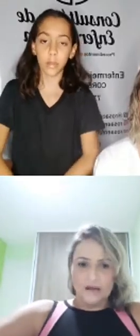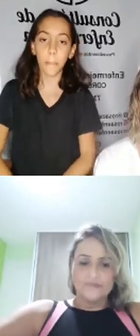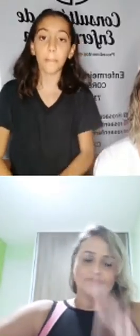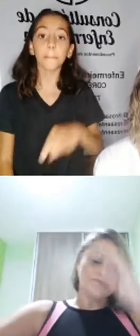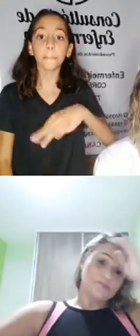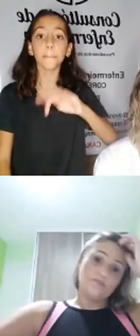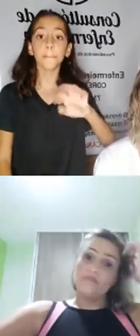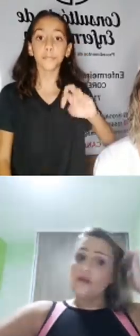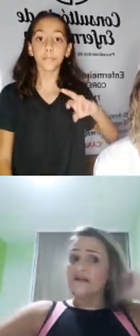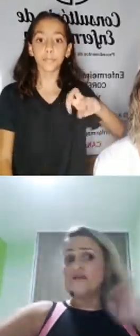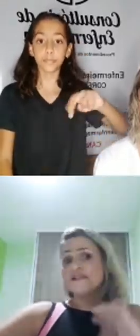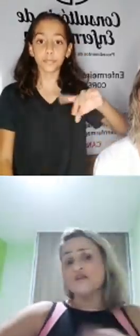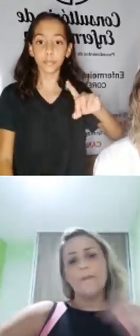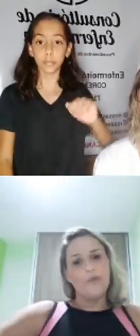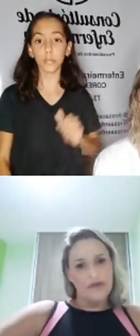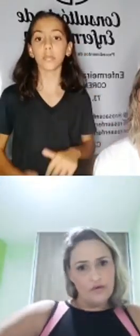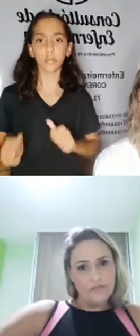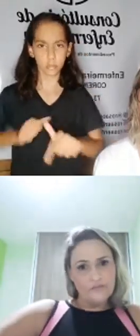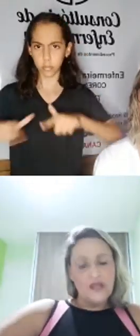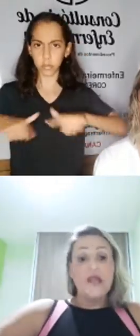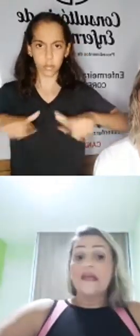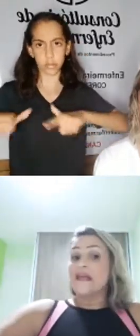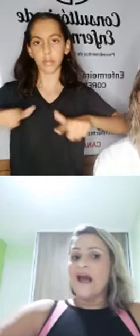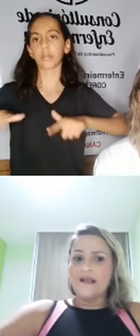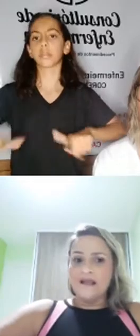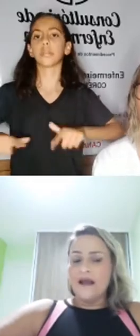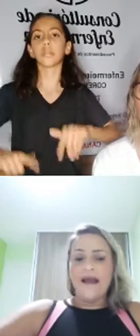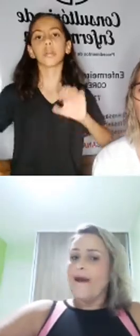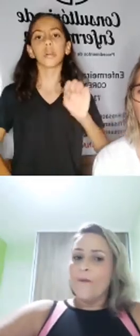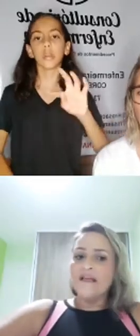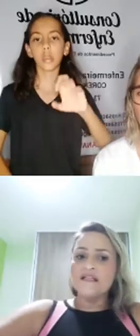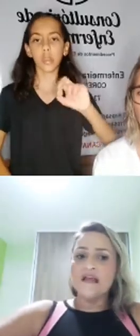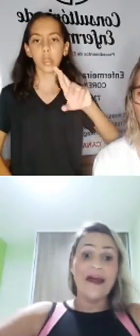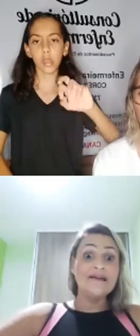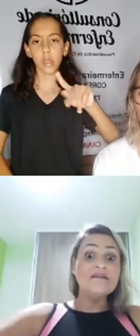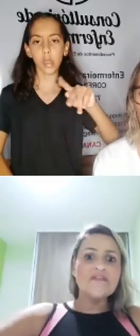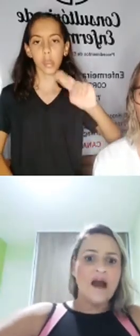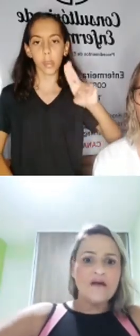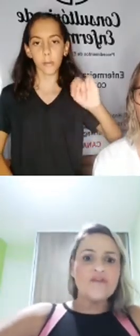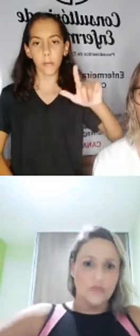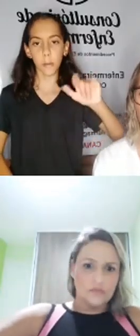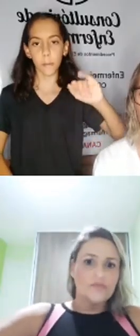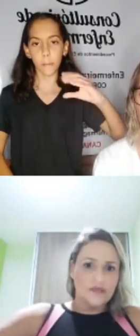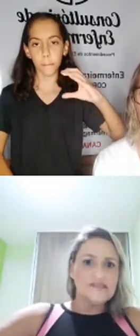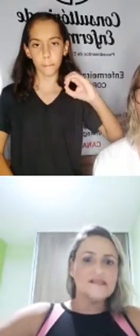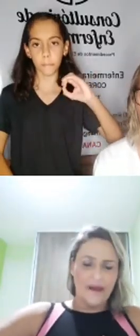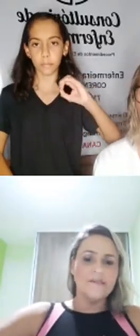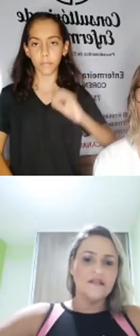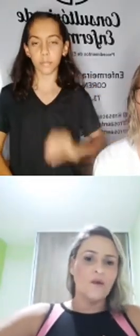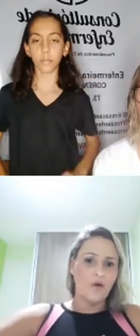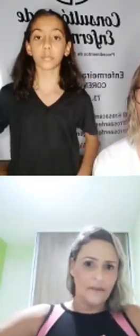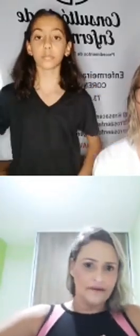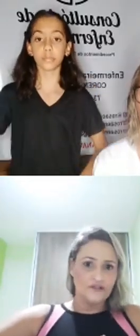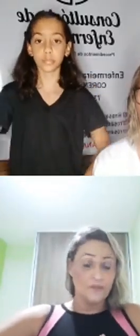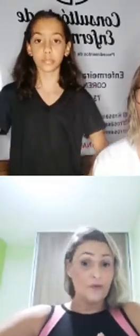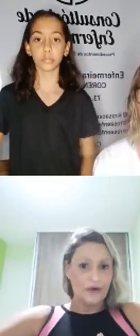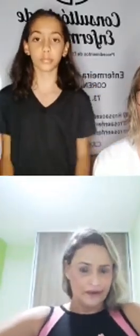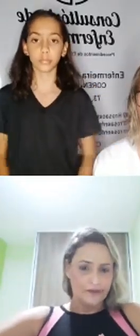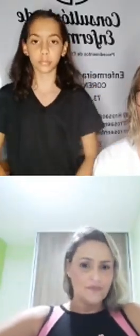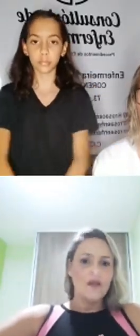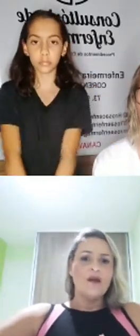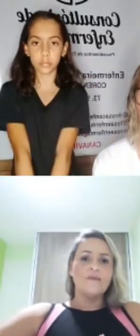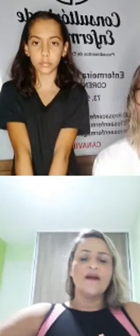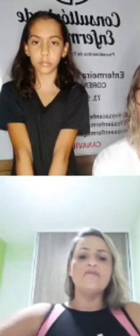trabalho, tem o setor público, que aí realmente é inviável que se permita o acompanhante. Por